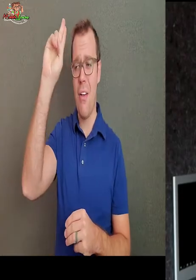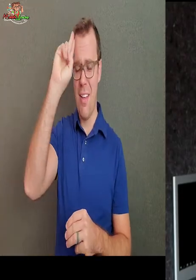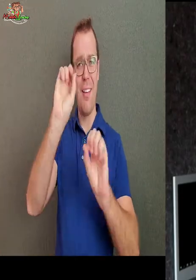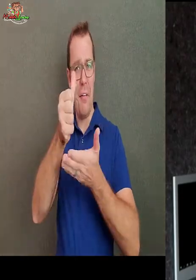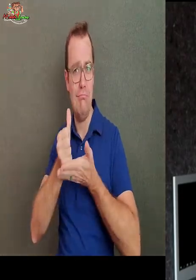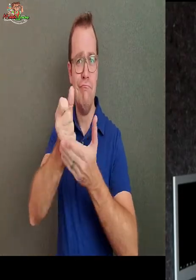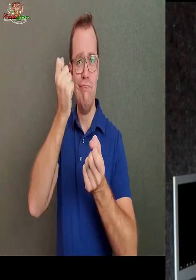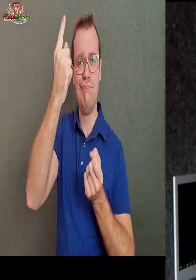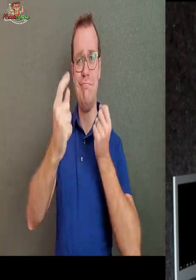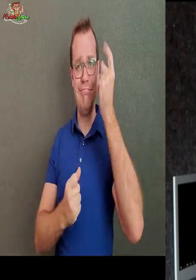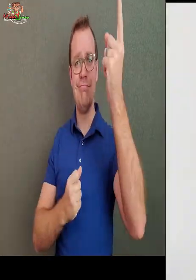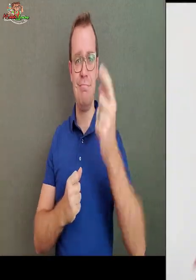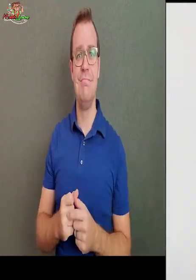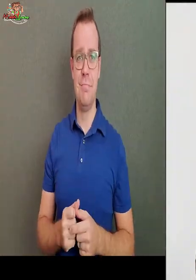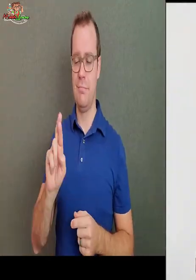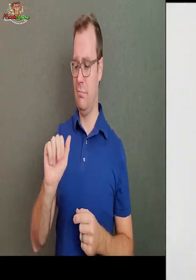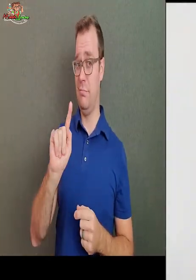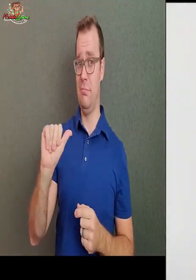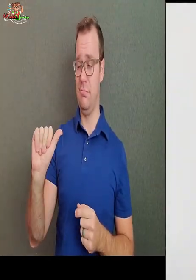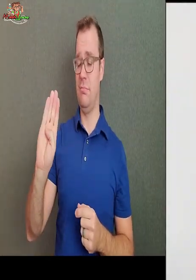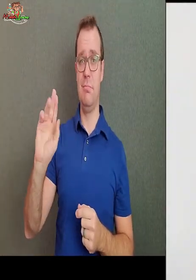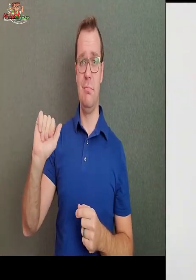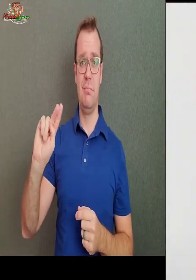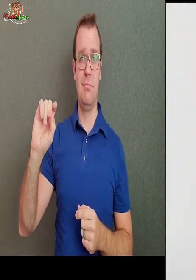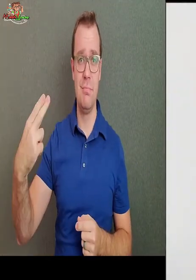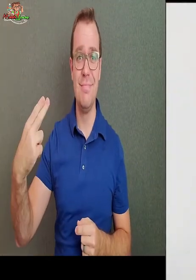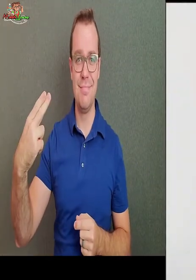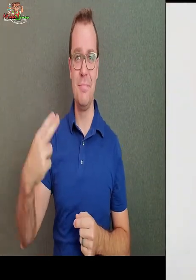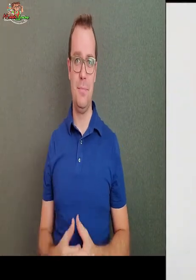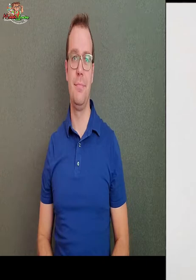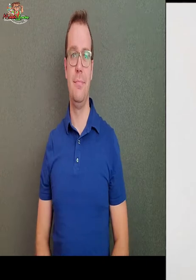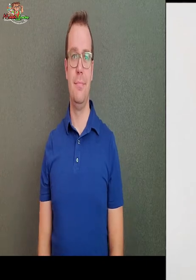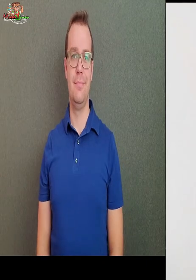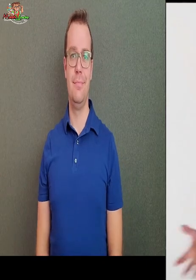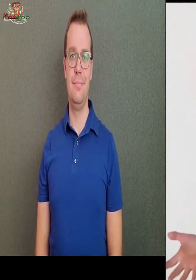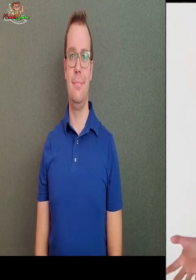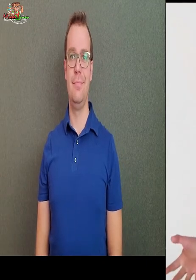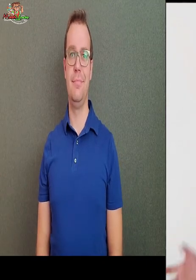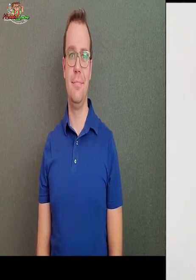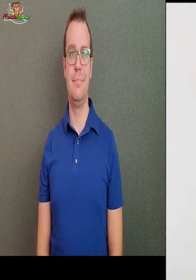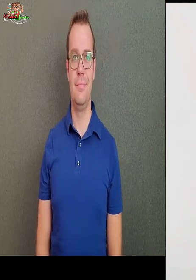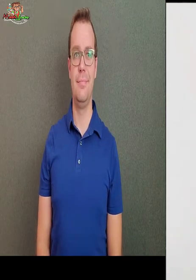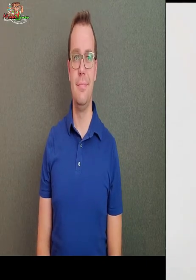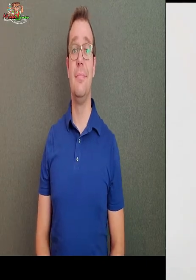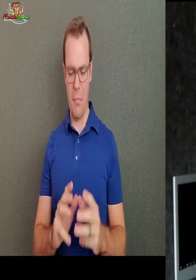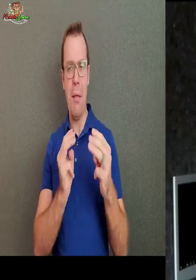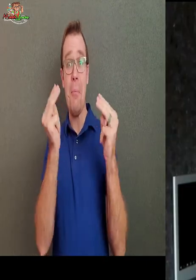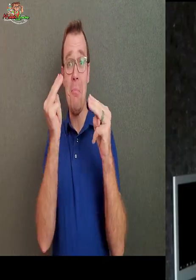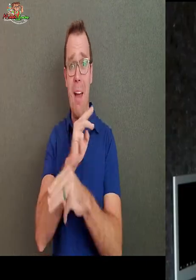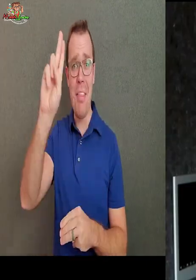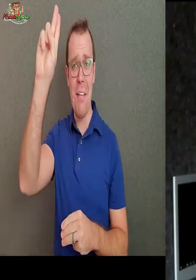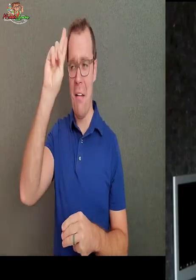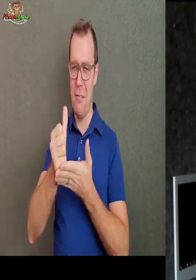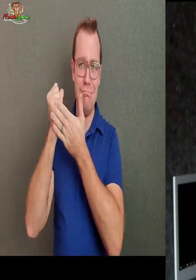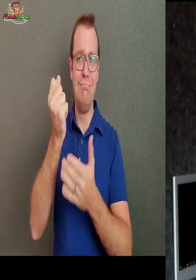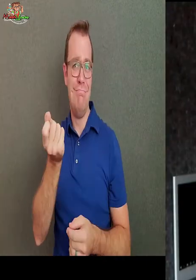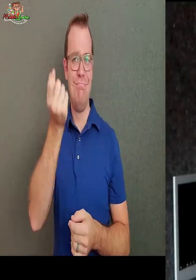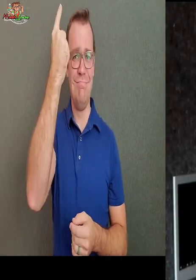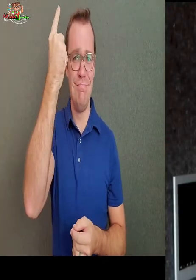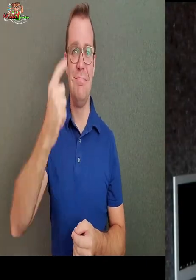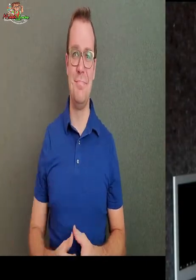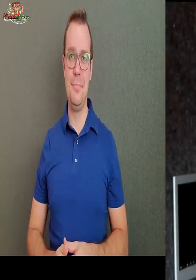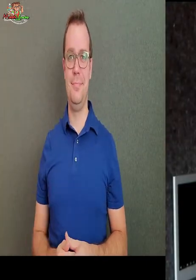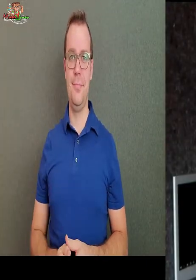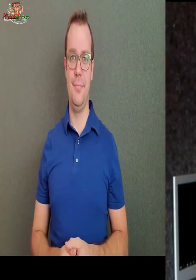Rekantol makes math easy. Ratabanat samach na shuru karo. Math Uncle makes